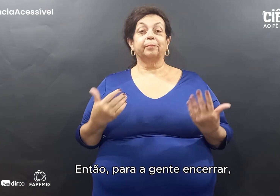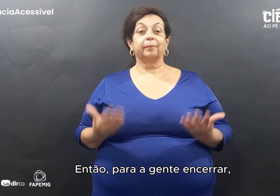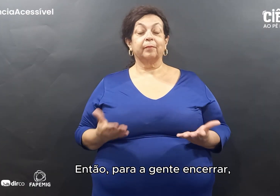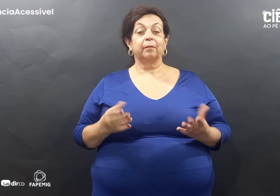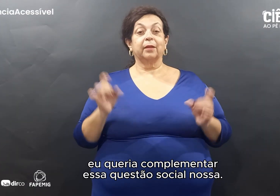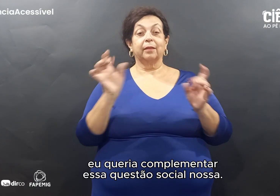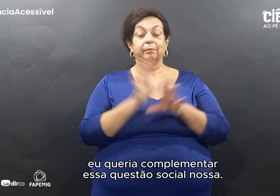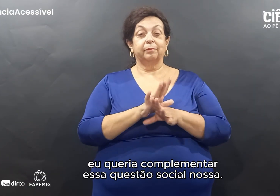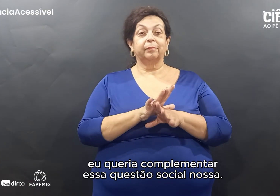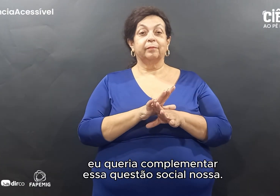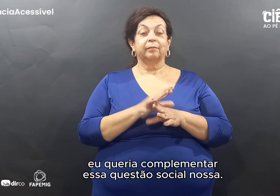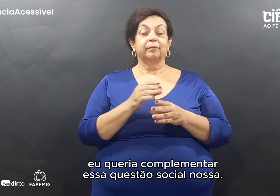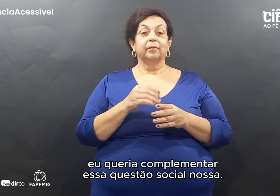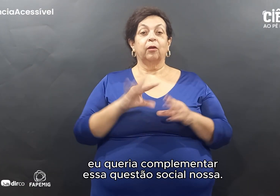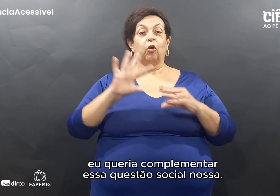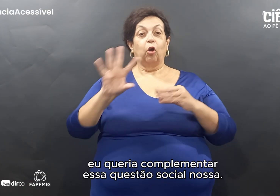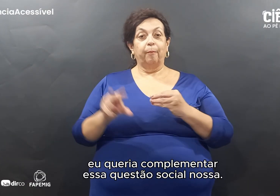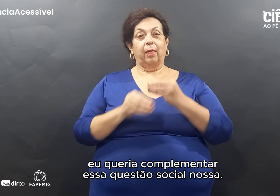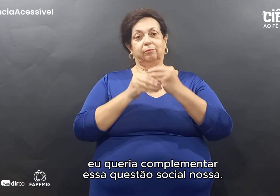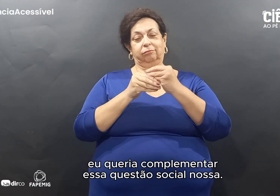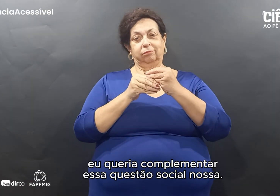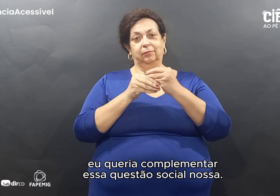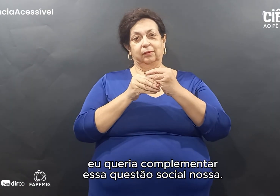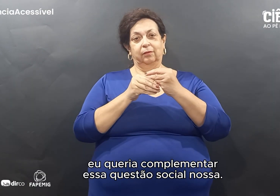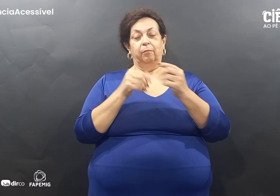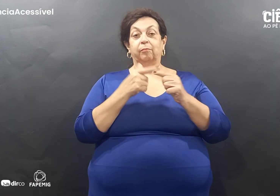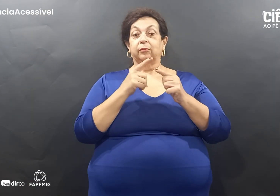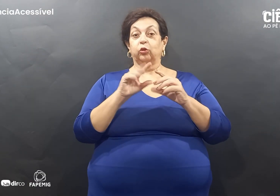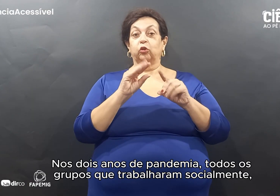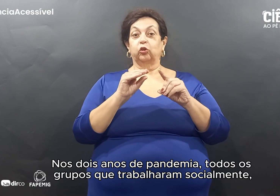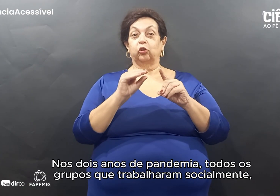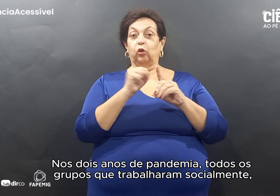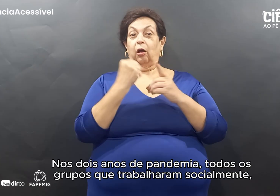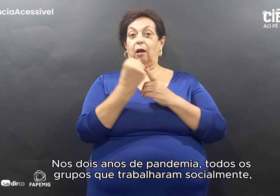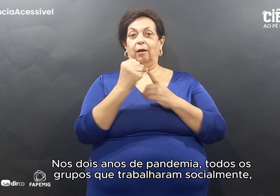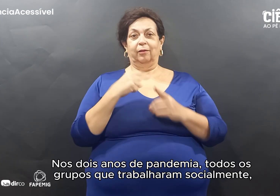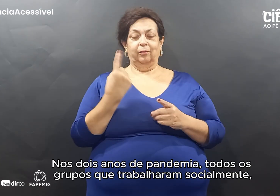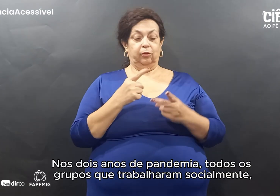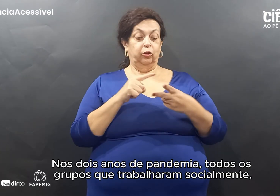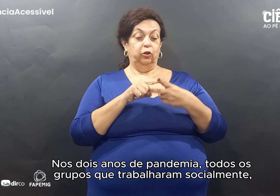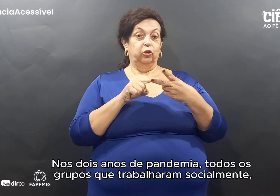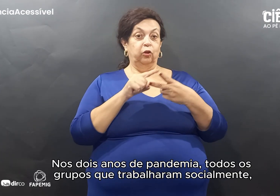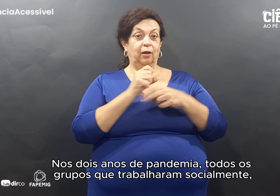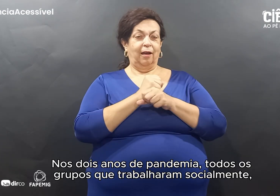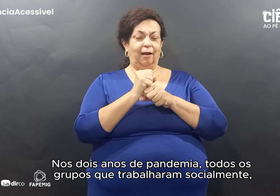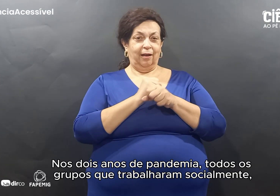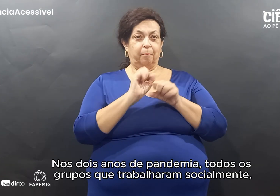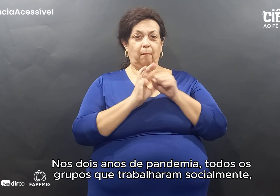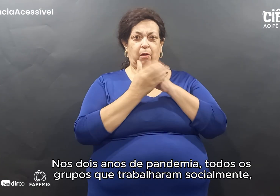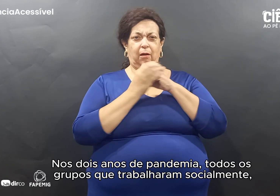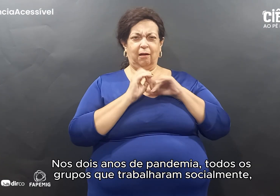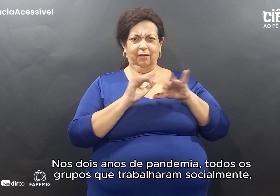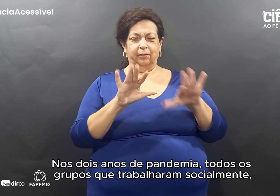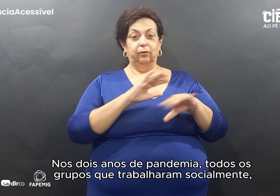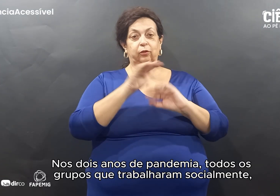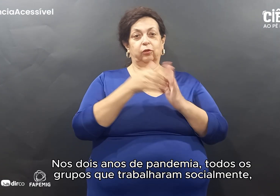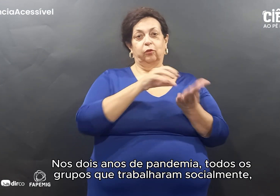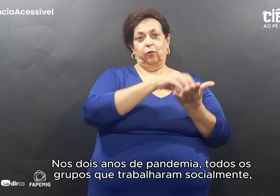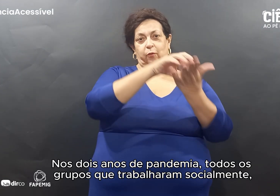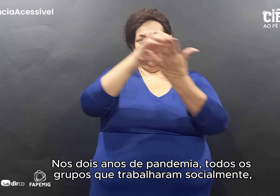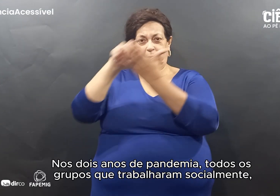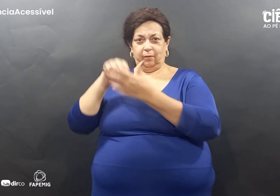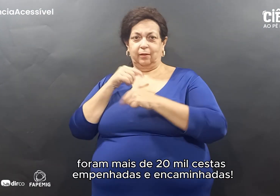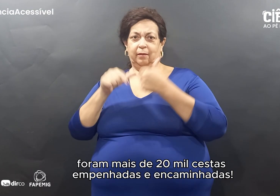gente encerrar, eu queria complementar essa questão social nossa. Nos 2 anos de pandemia, todos os grupos que